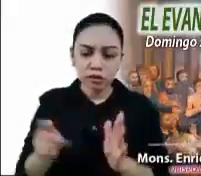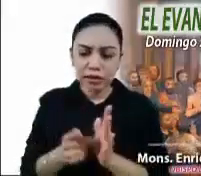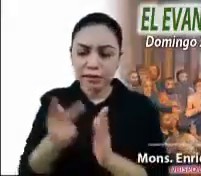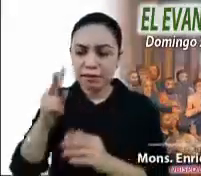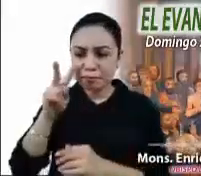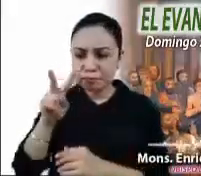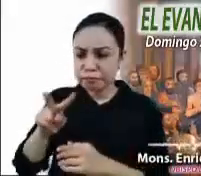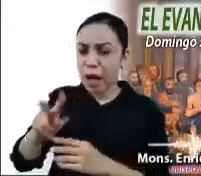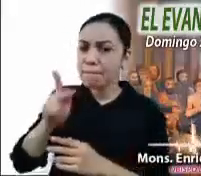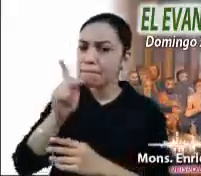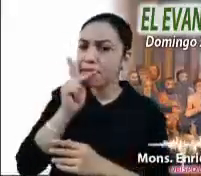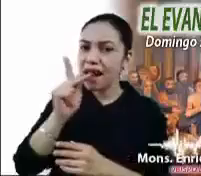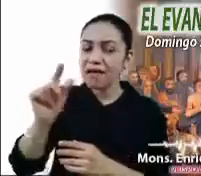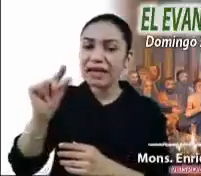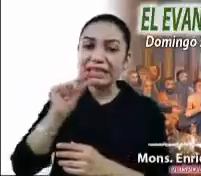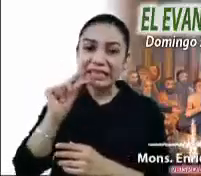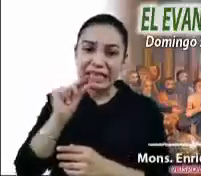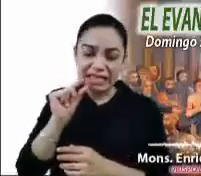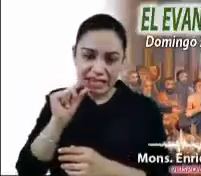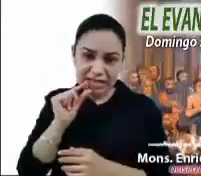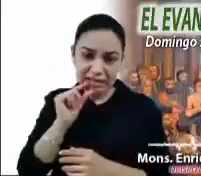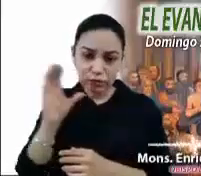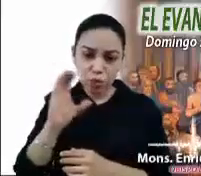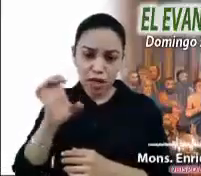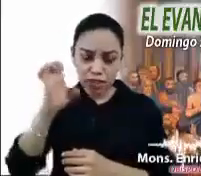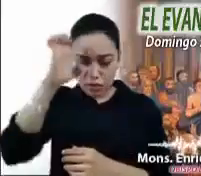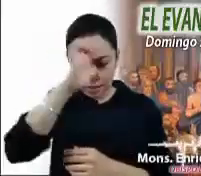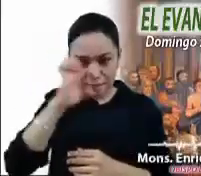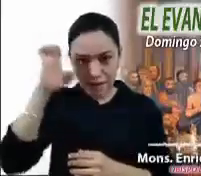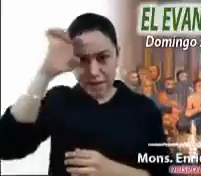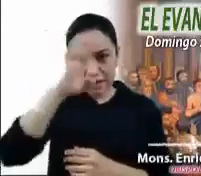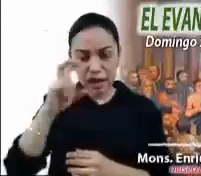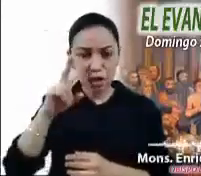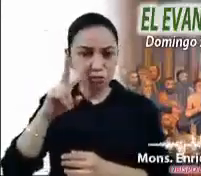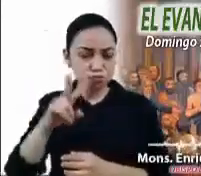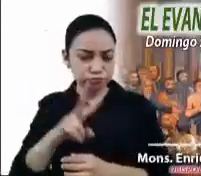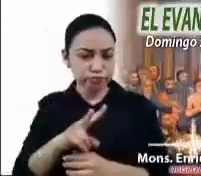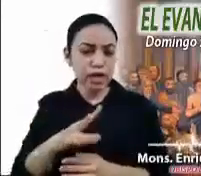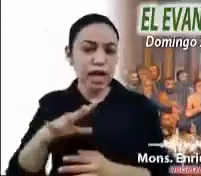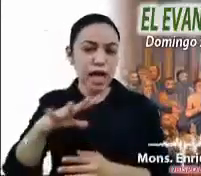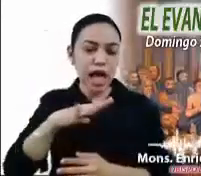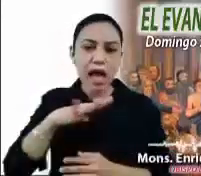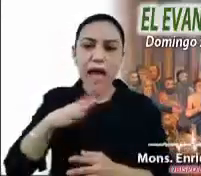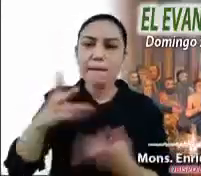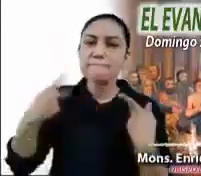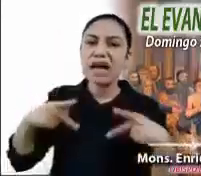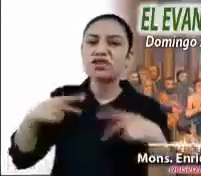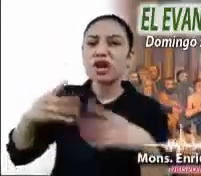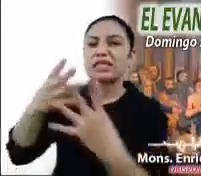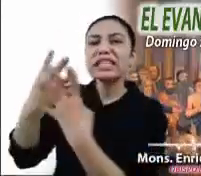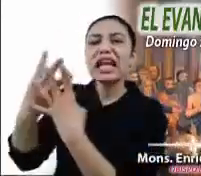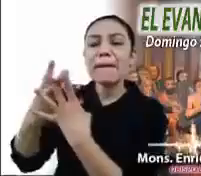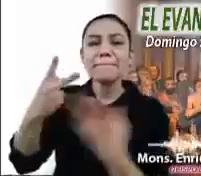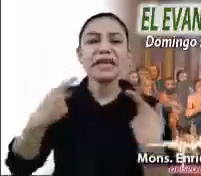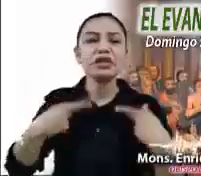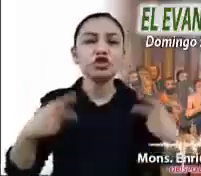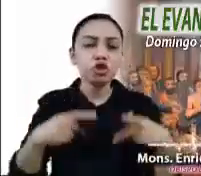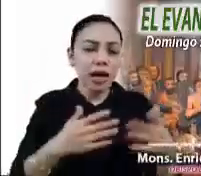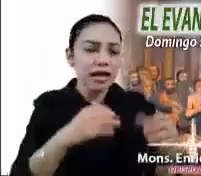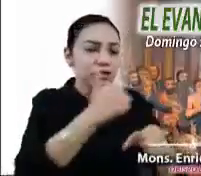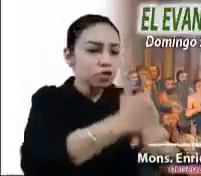los excluidos, a los encarcelados, a los que sufren y a los pobres. Evangelio es un anuncio explosivo